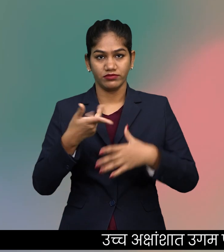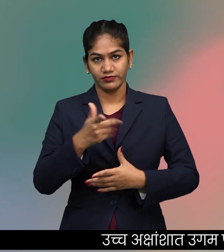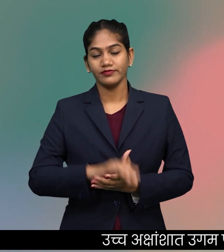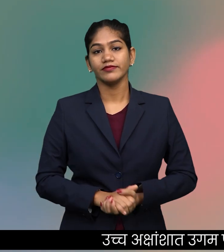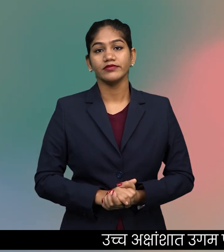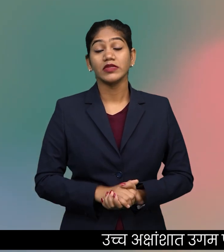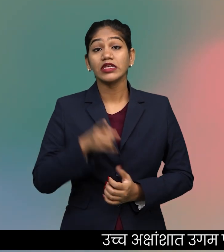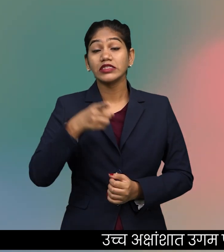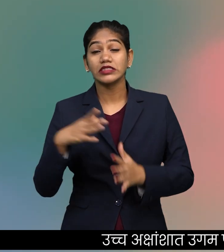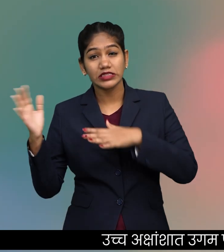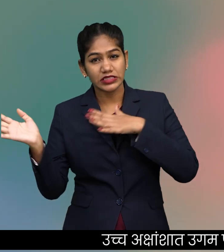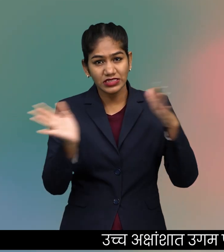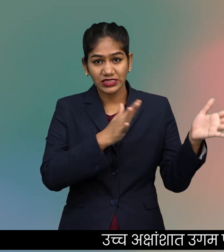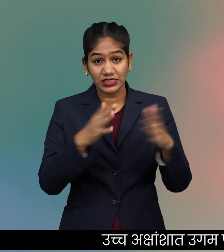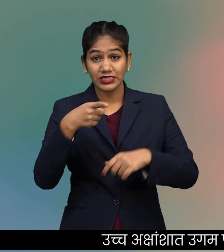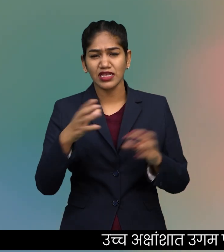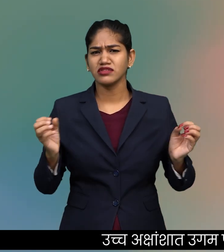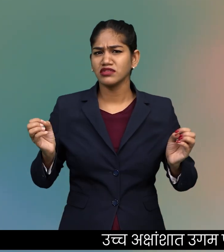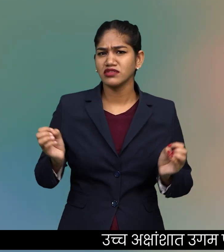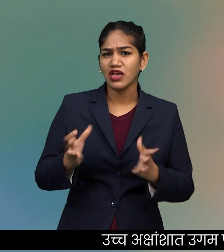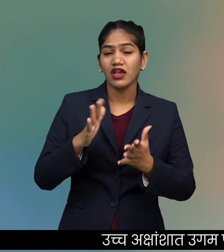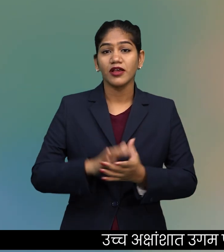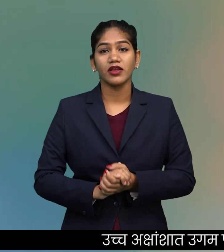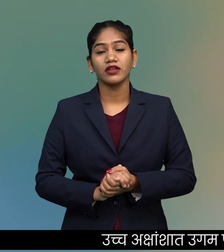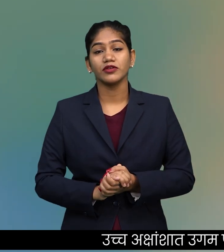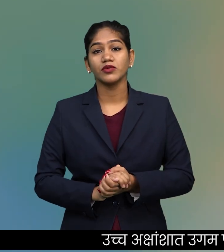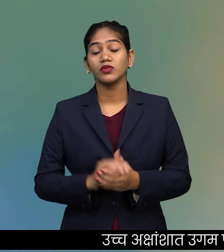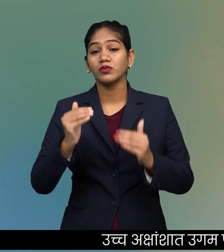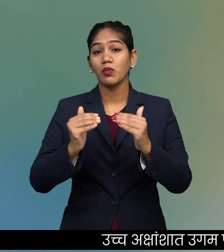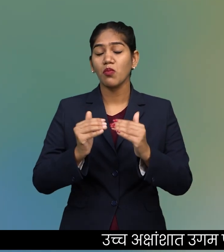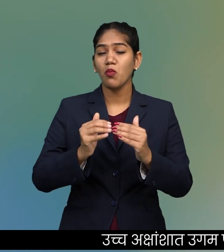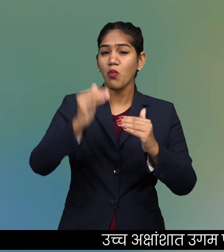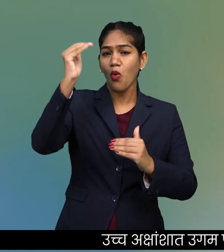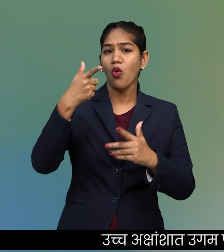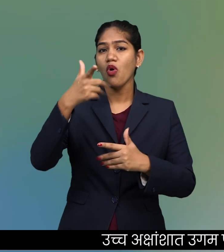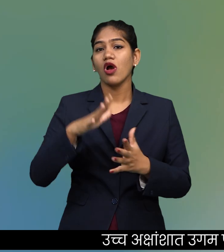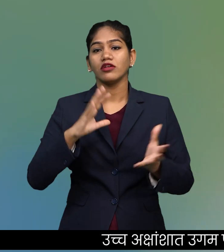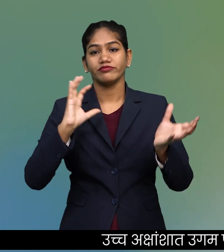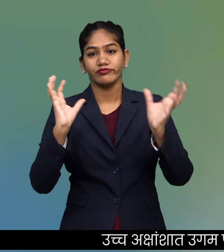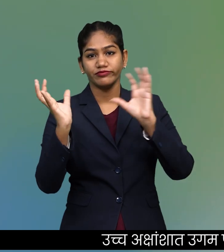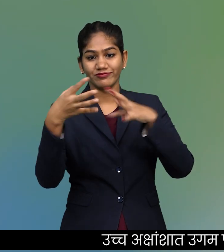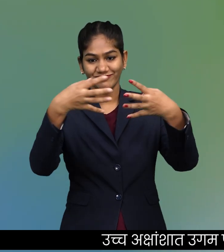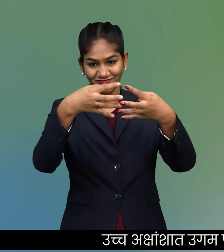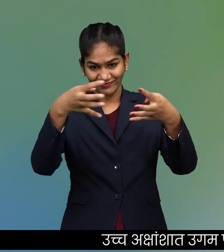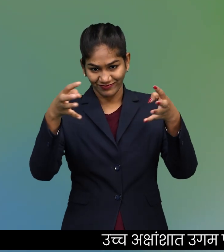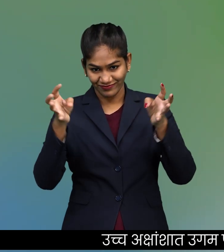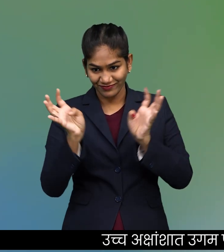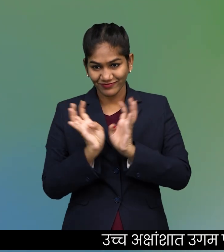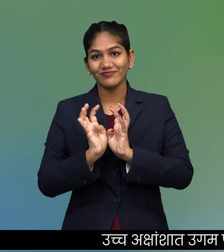उच्च अक्षांशात उगम पावणाऱ्या व विषुववृत्ताच्या दिशेने